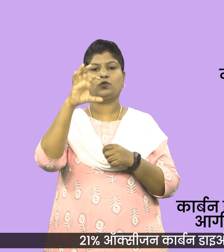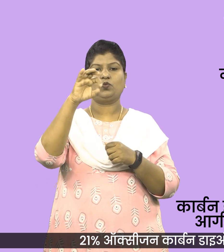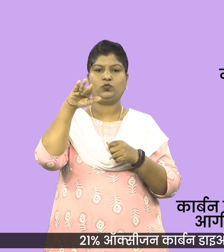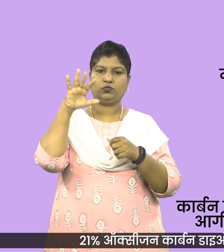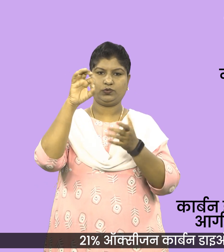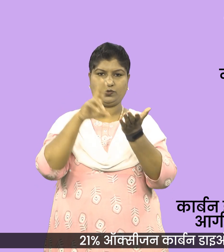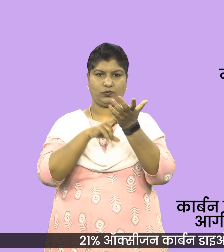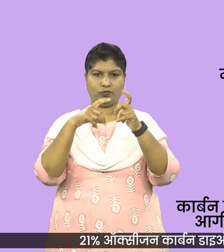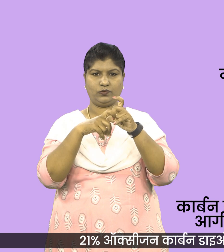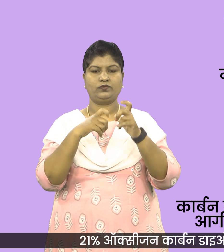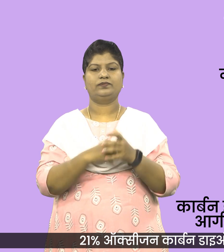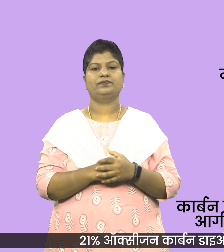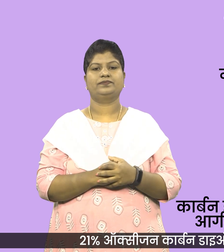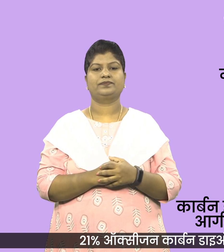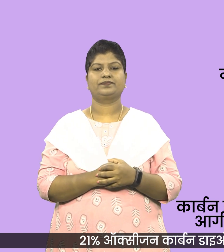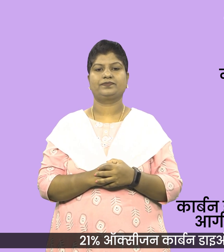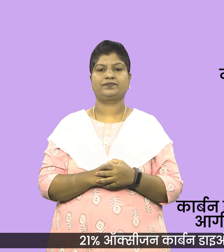ओजोन